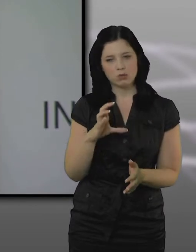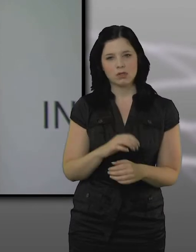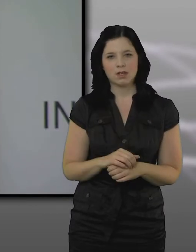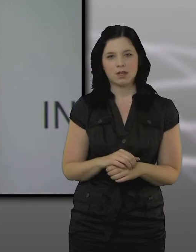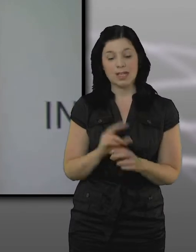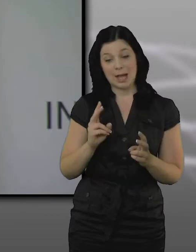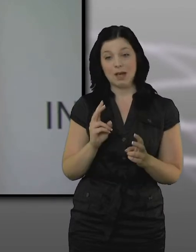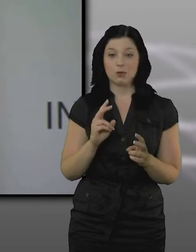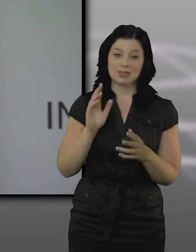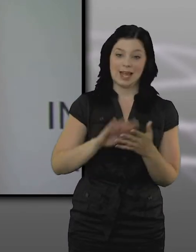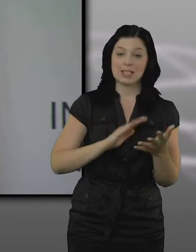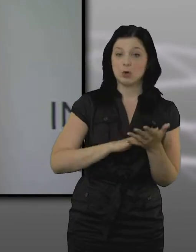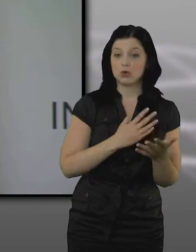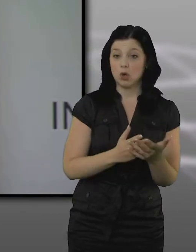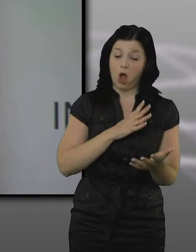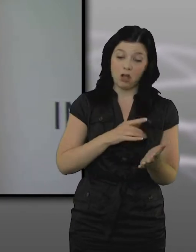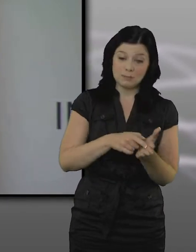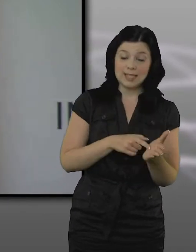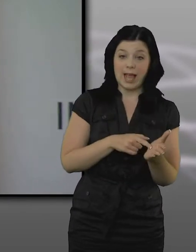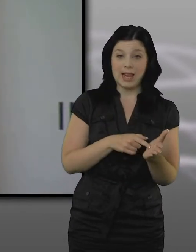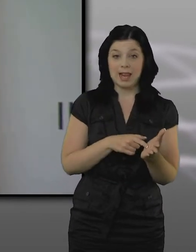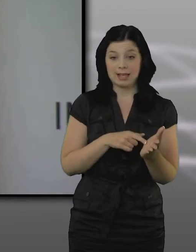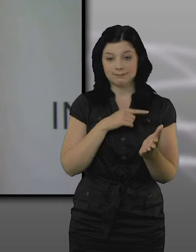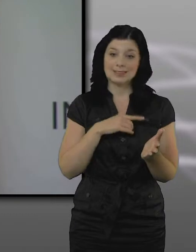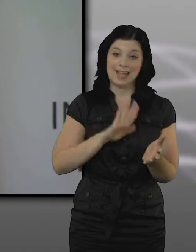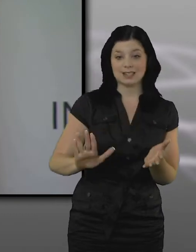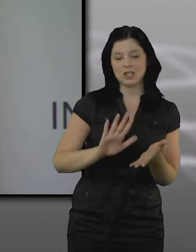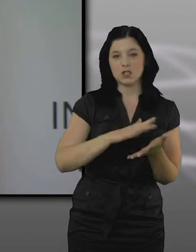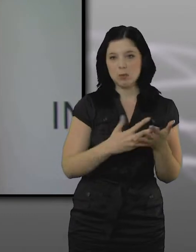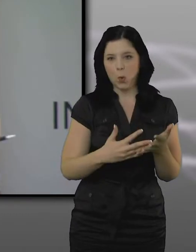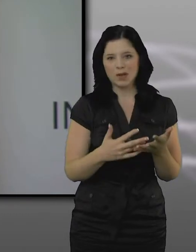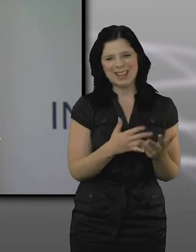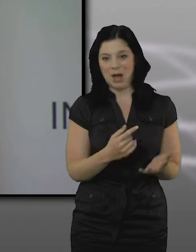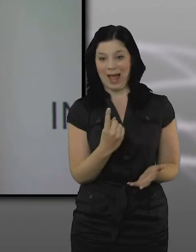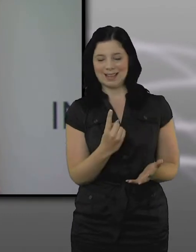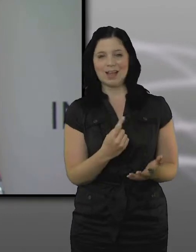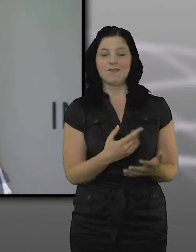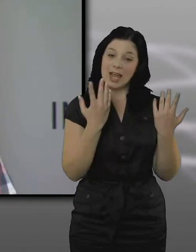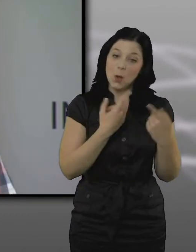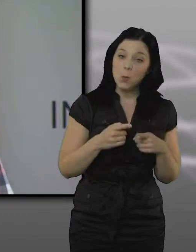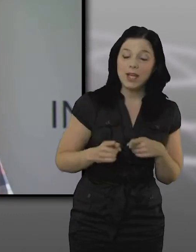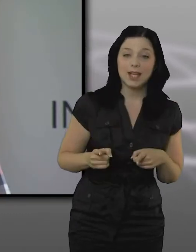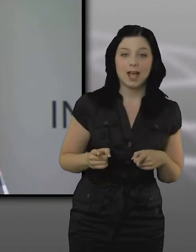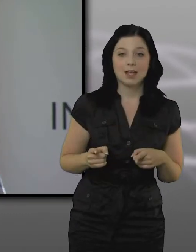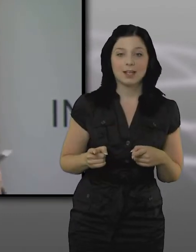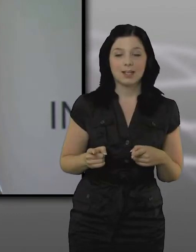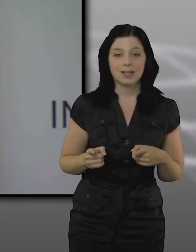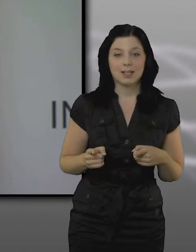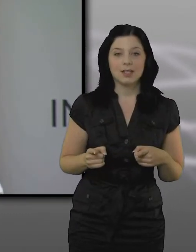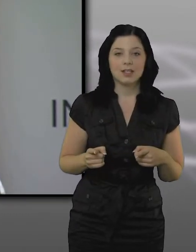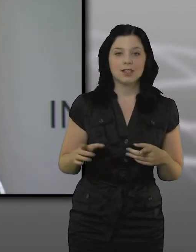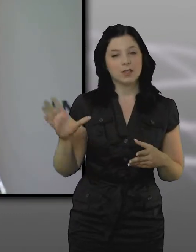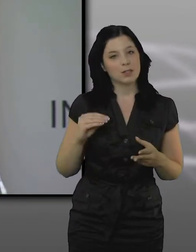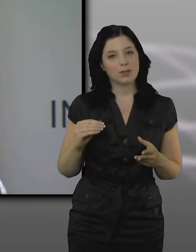som teckentolkare har sina teckenspråk som inte bara är ett utan flera olika, så har